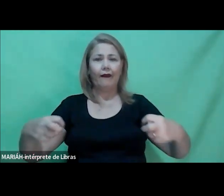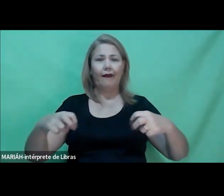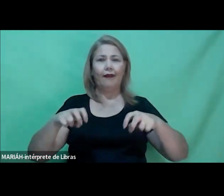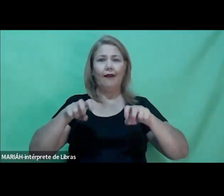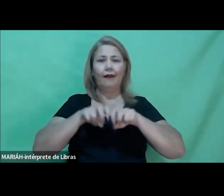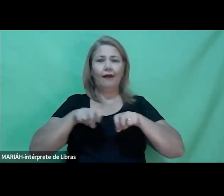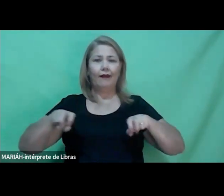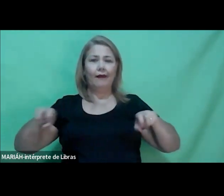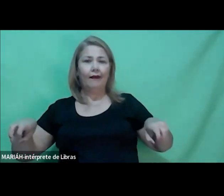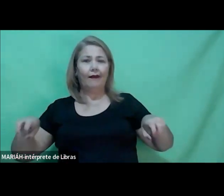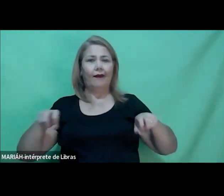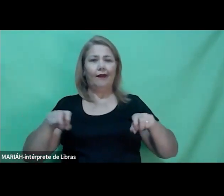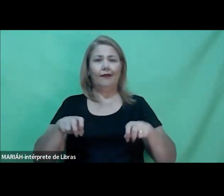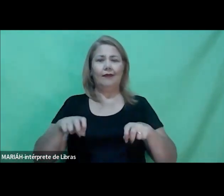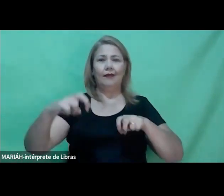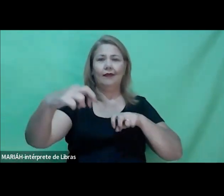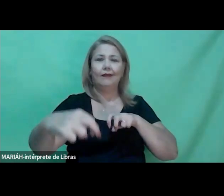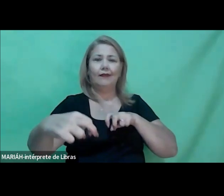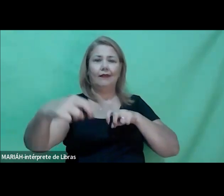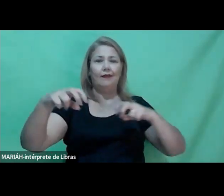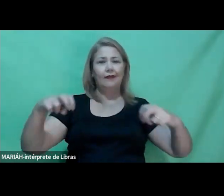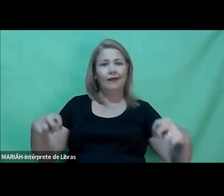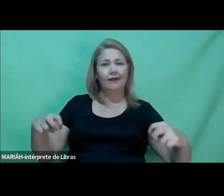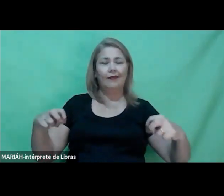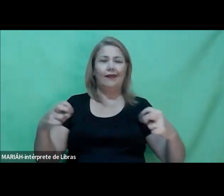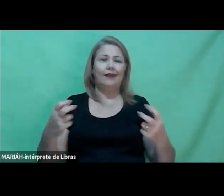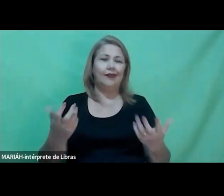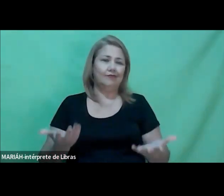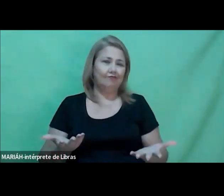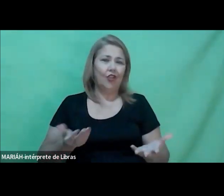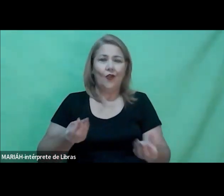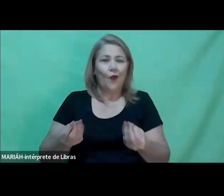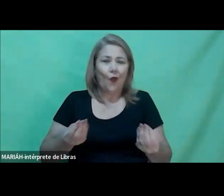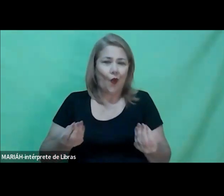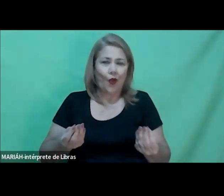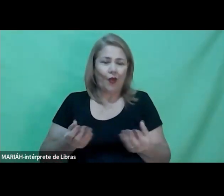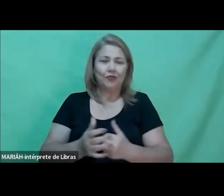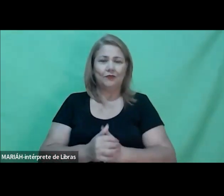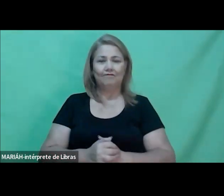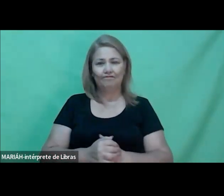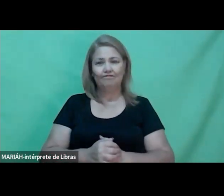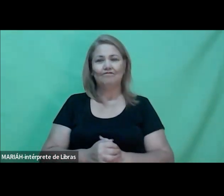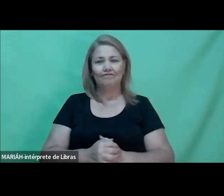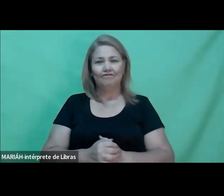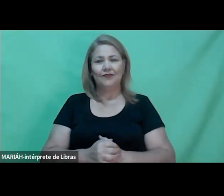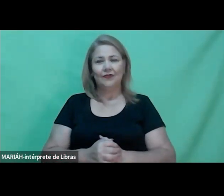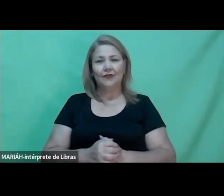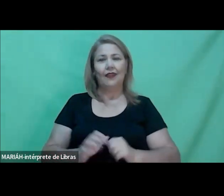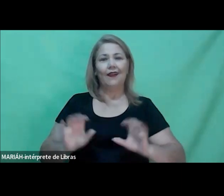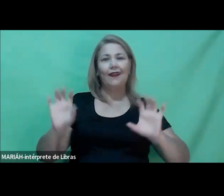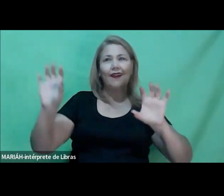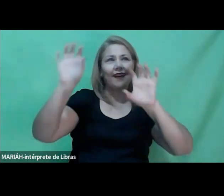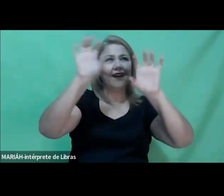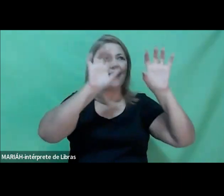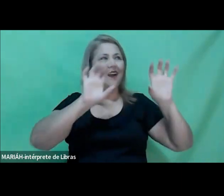un museo es otra cosa eh la decoración de una sala el